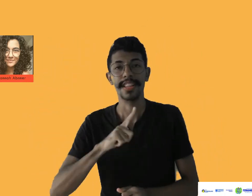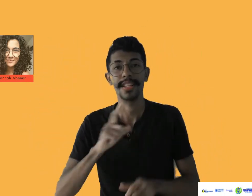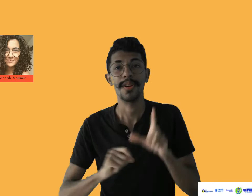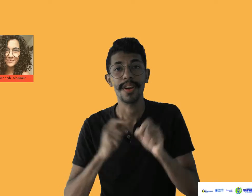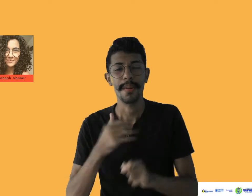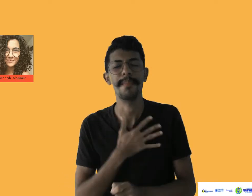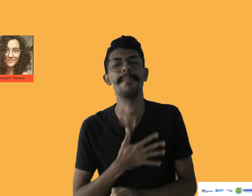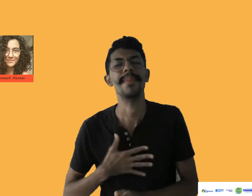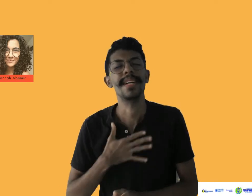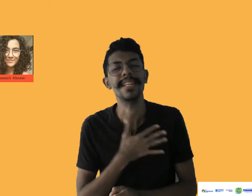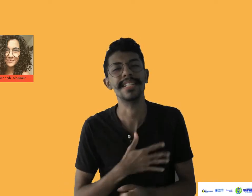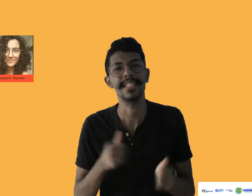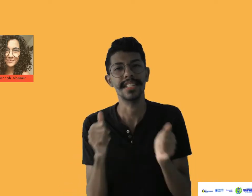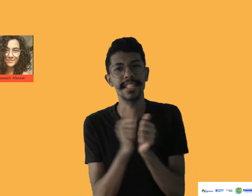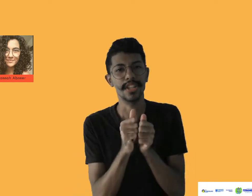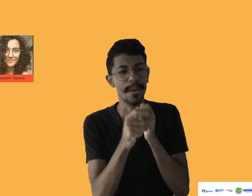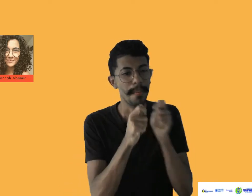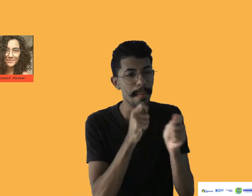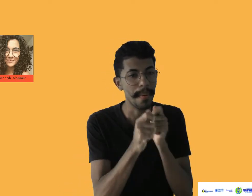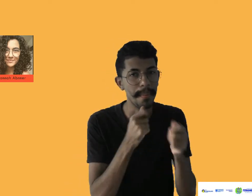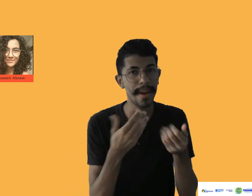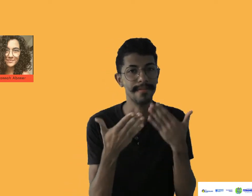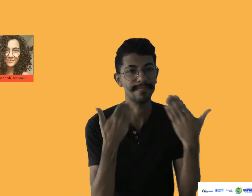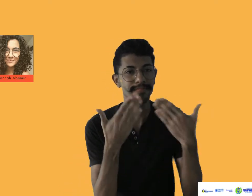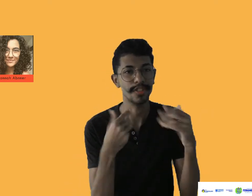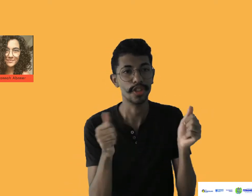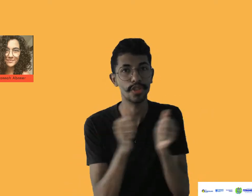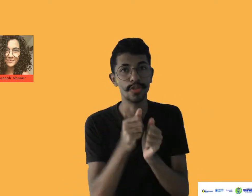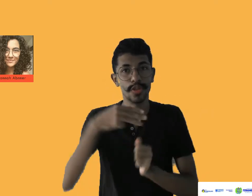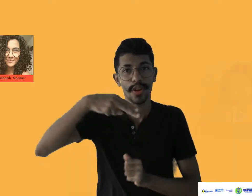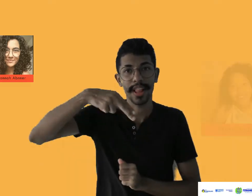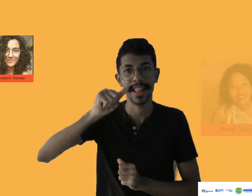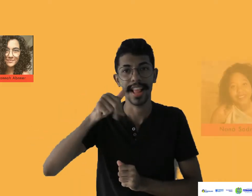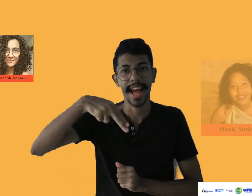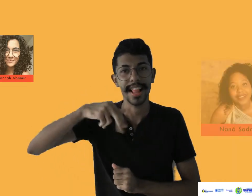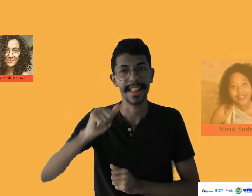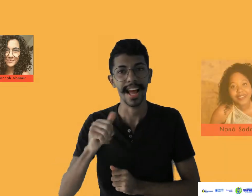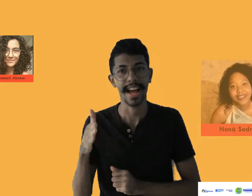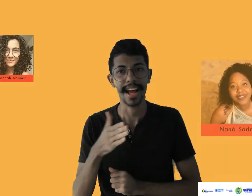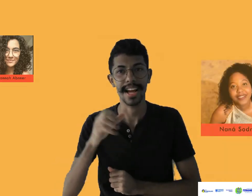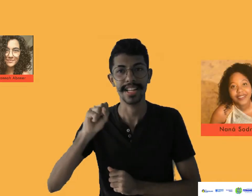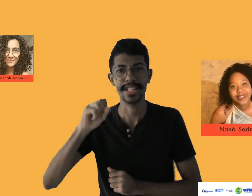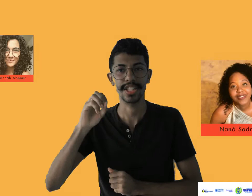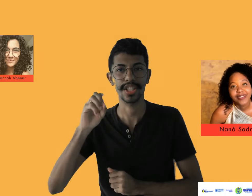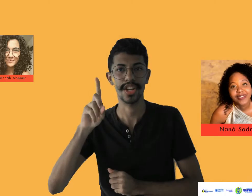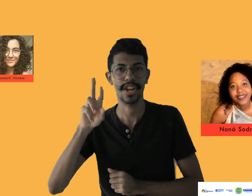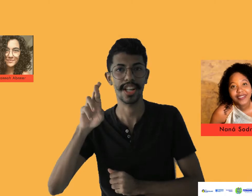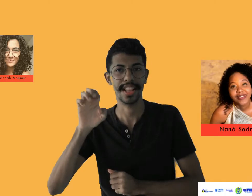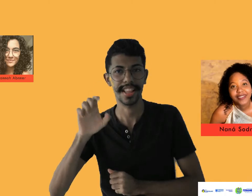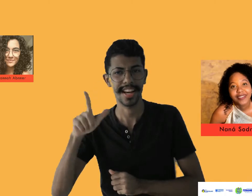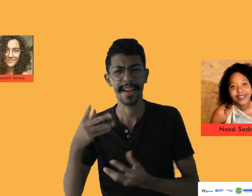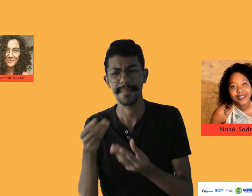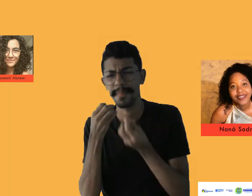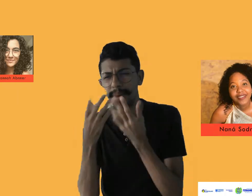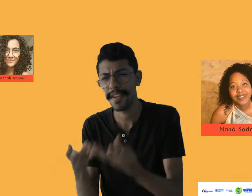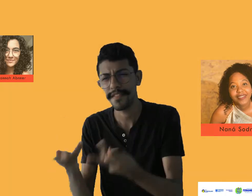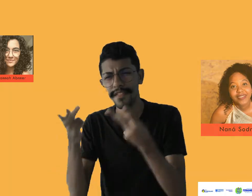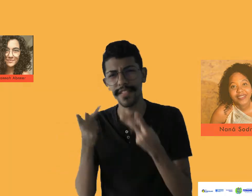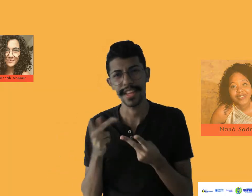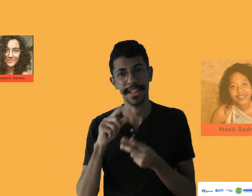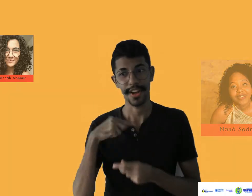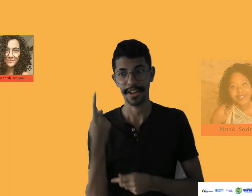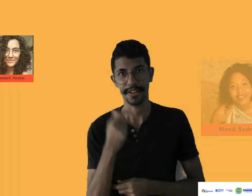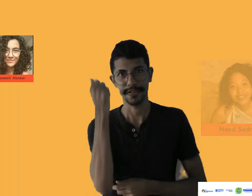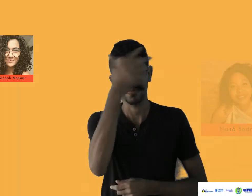o prazer, gente, de entrevistar e bater um papo muito gostoso com Naná Sodré. Bem-vinda, Naná. Olha, nós, do Fogo nas